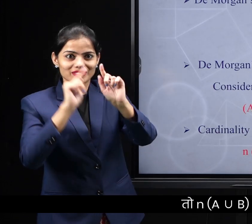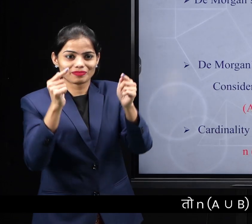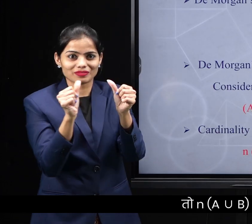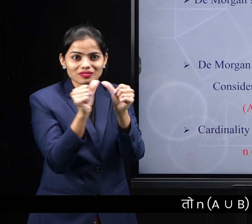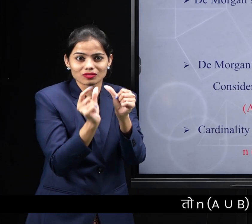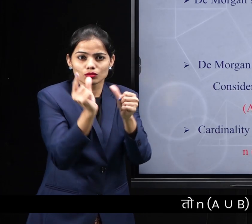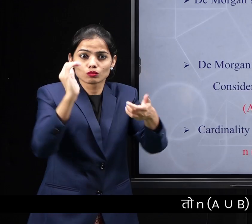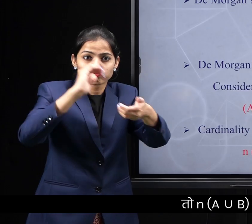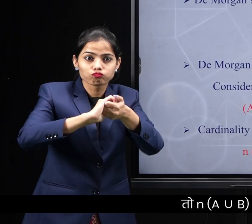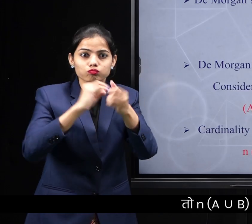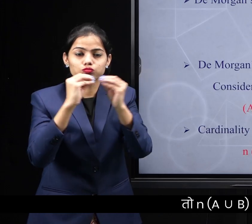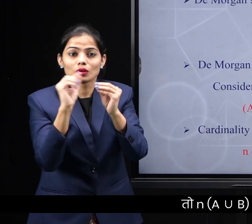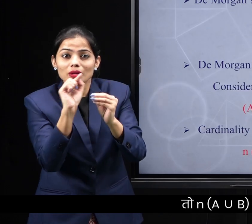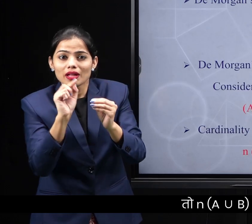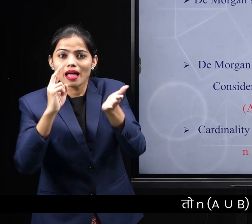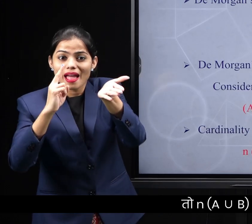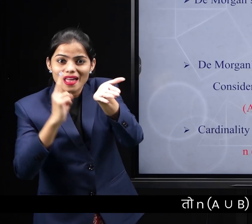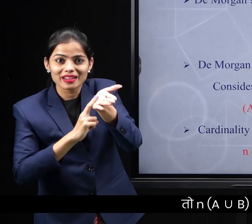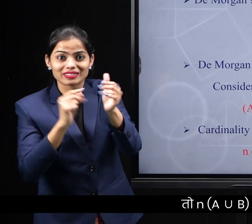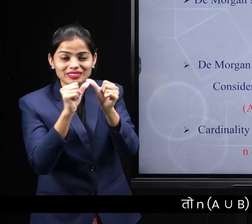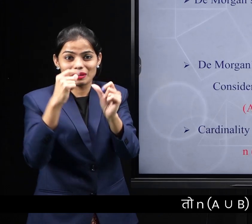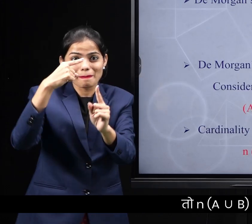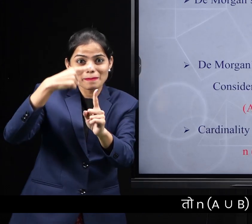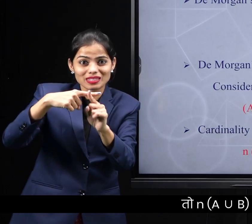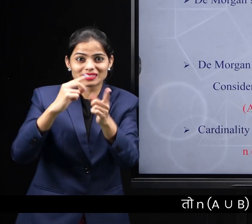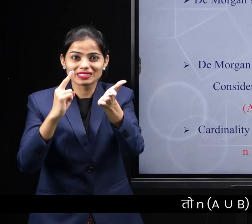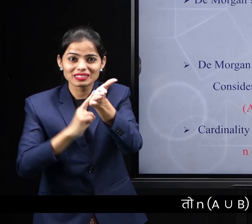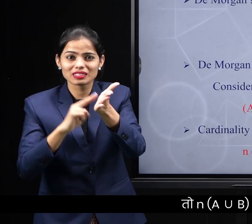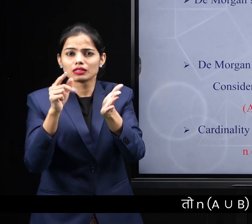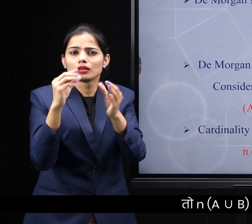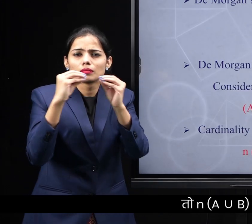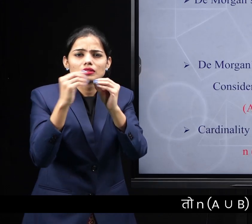टू N into A plus N into B minus N into A intersection B।